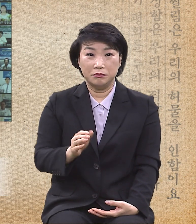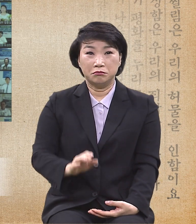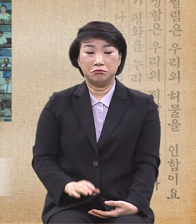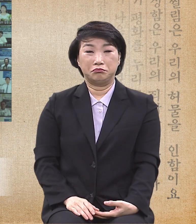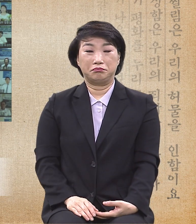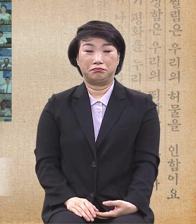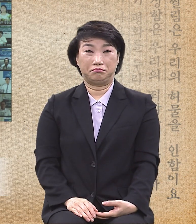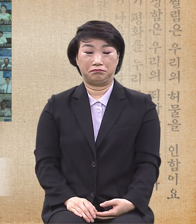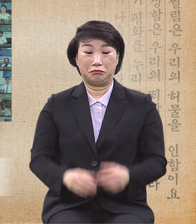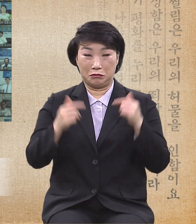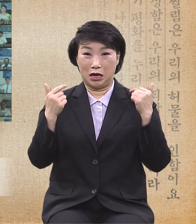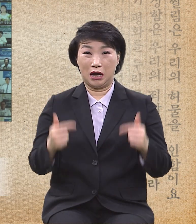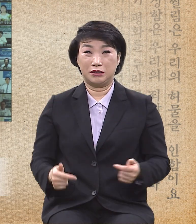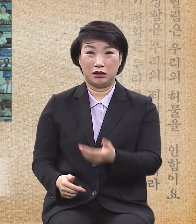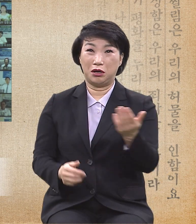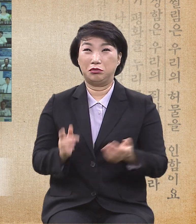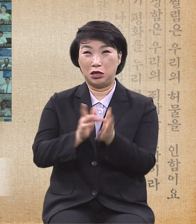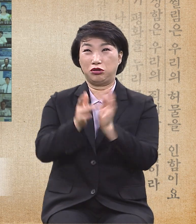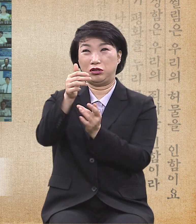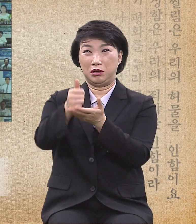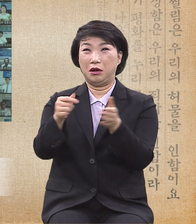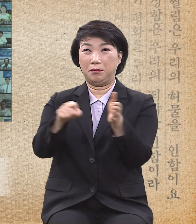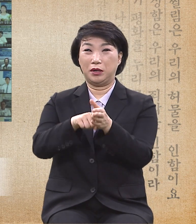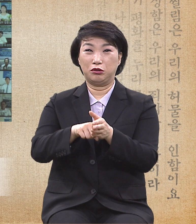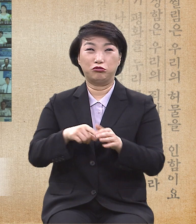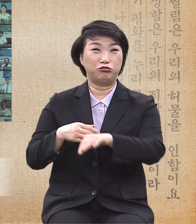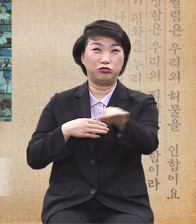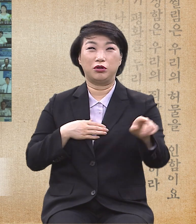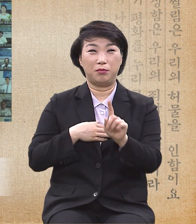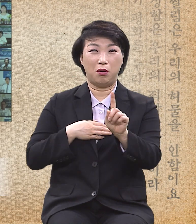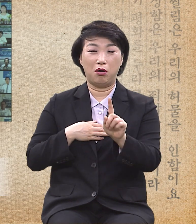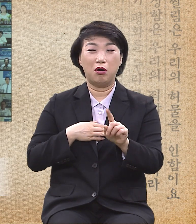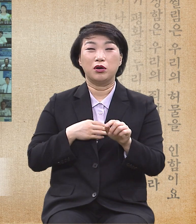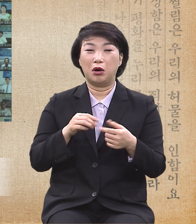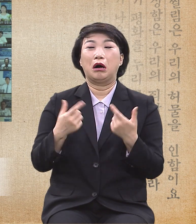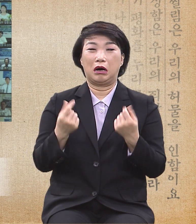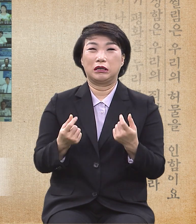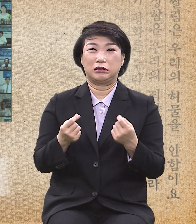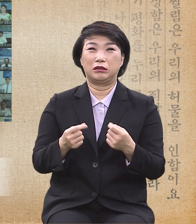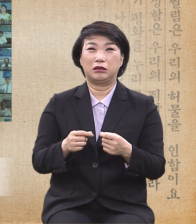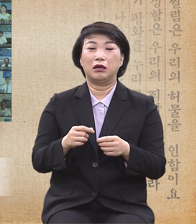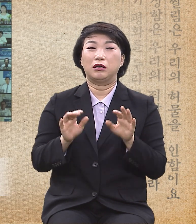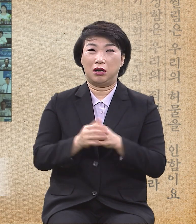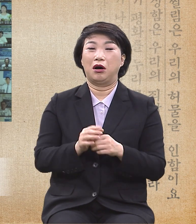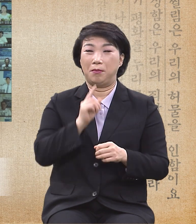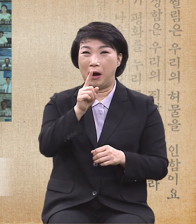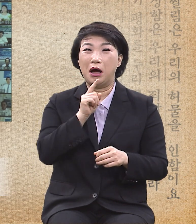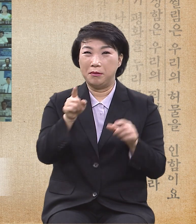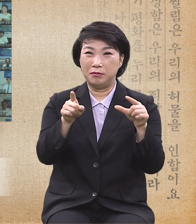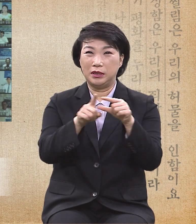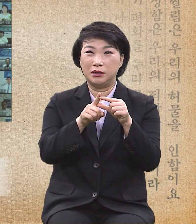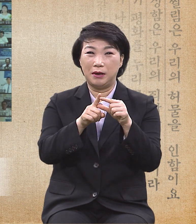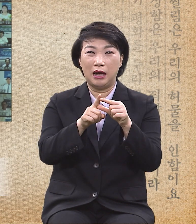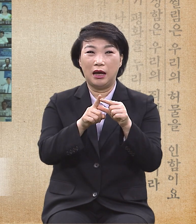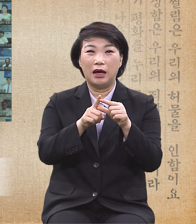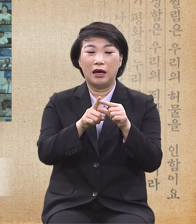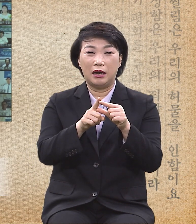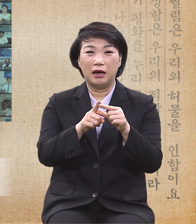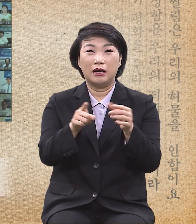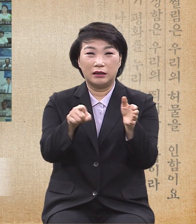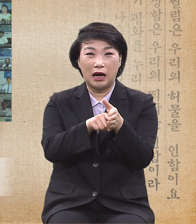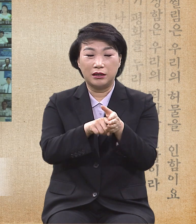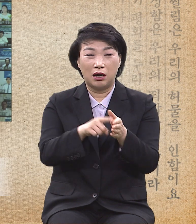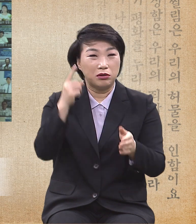그냥 항상 예수 믿는 사람들은 그런 말 해가면서 그나 믿음의 용어에 하나